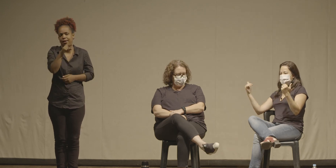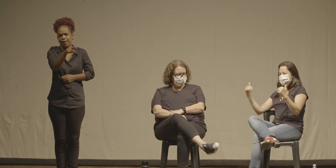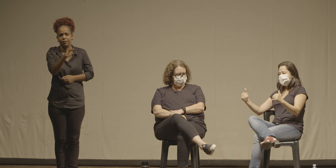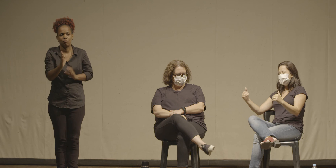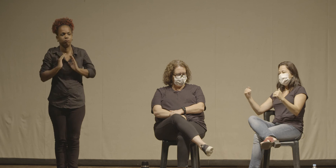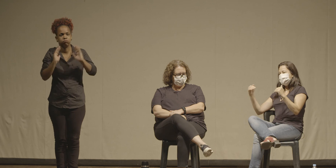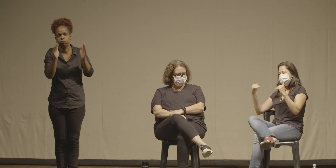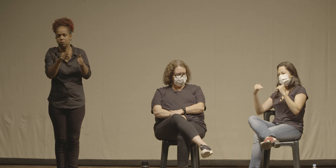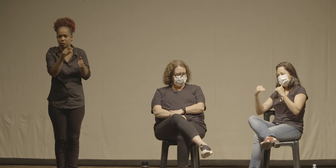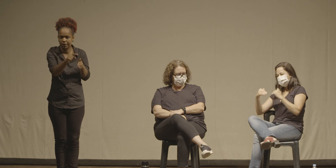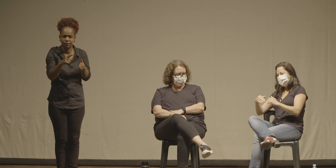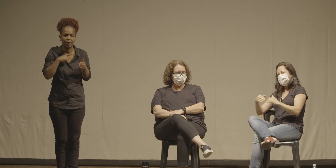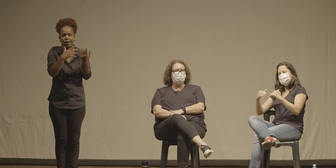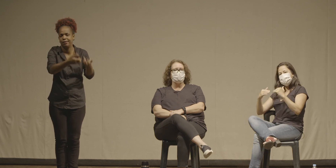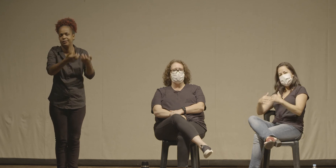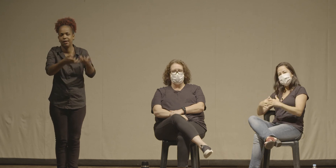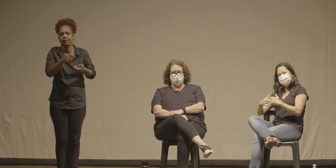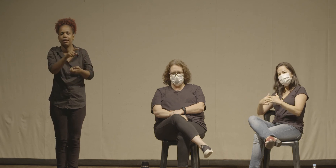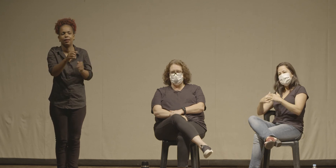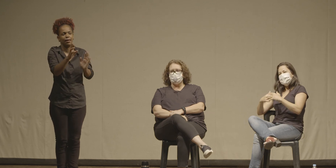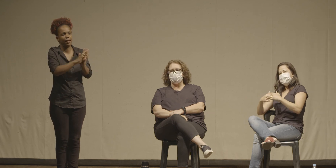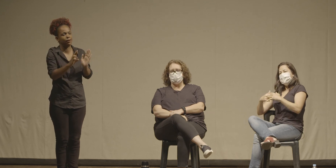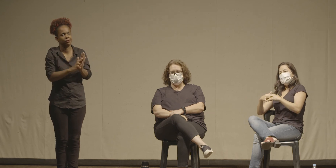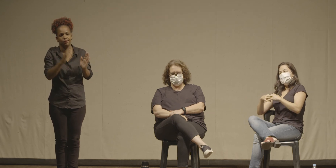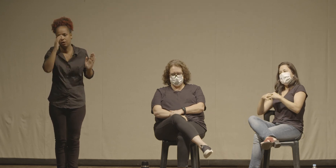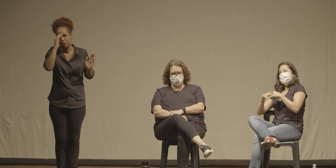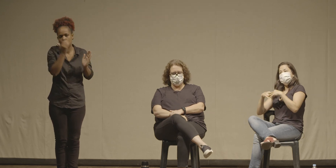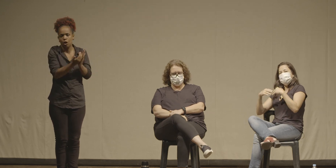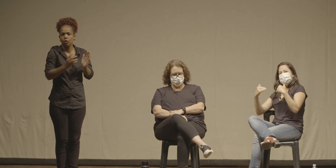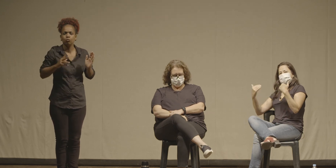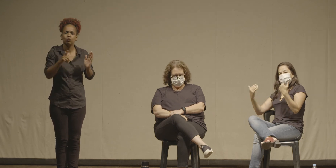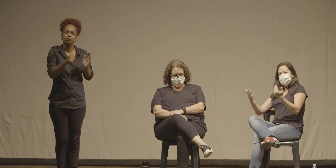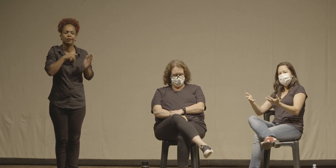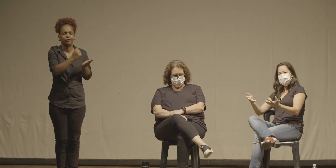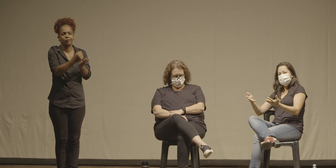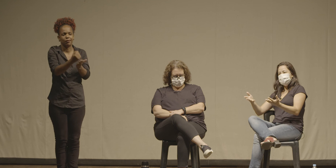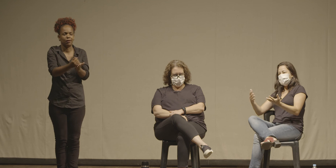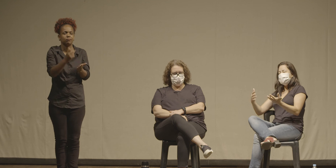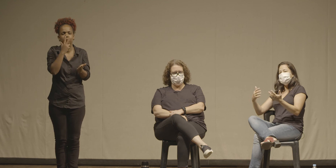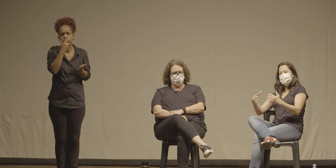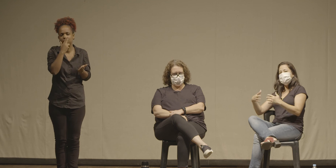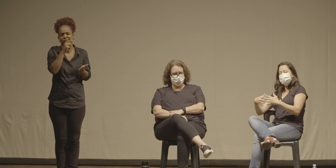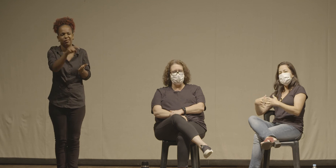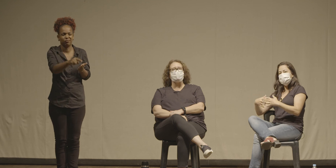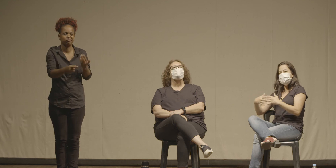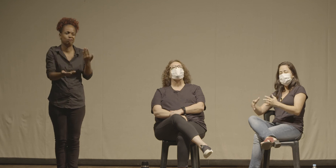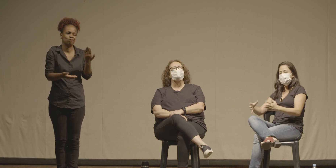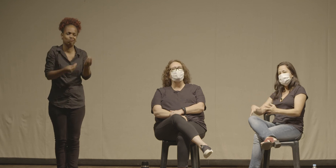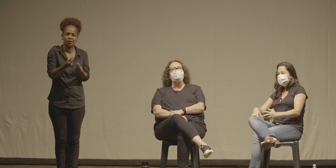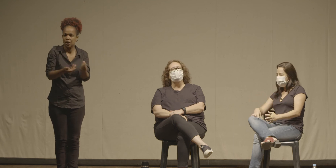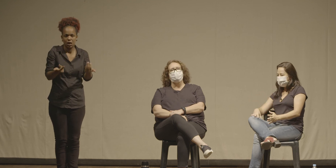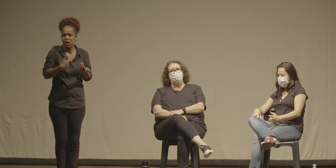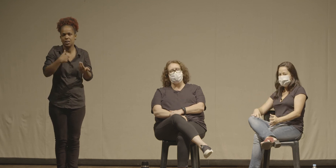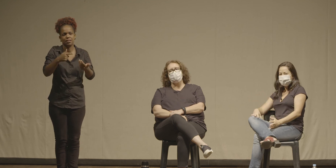e você tem que se submeter às regras, aos contratos leoninos, e nem sempre as coisas